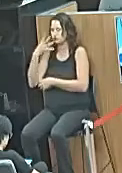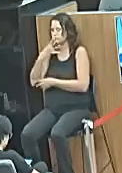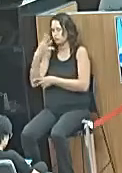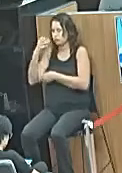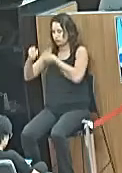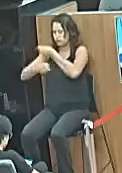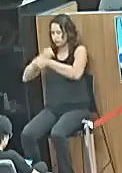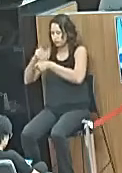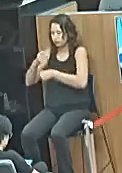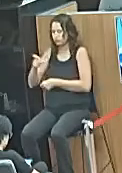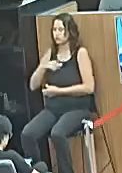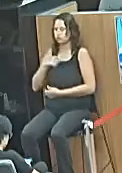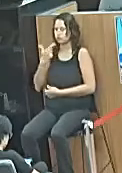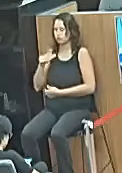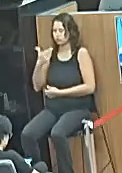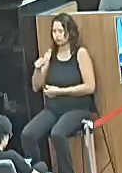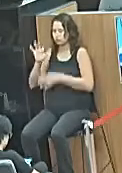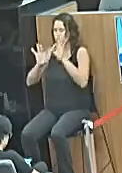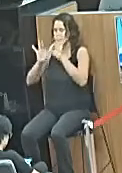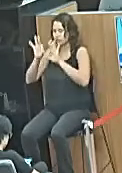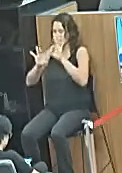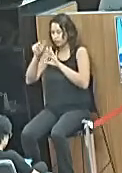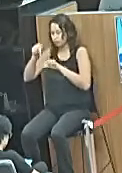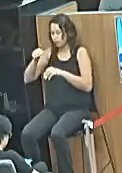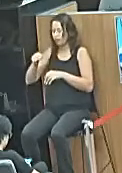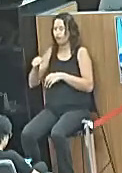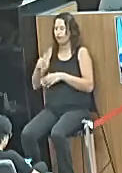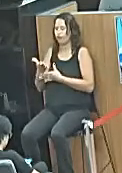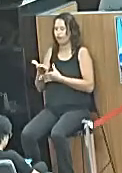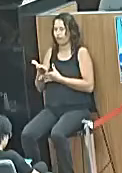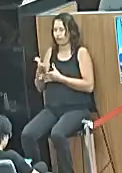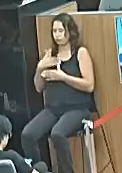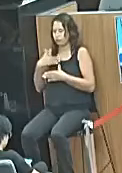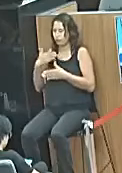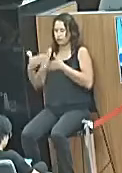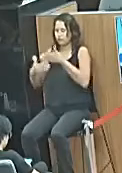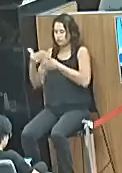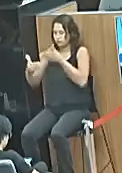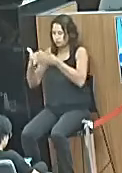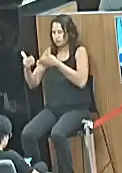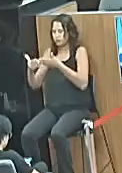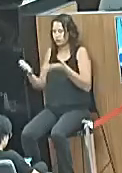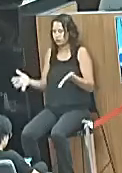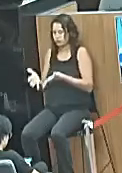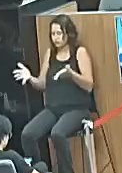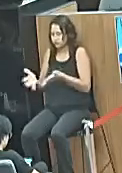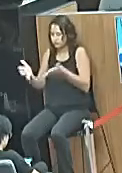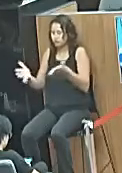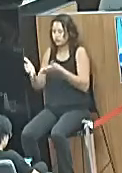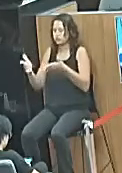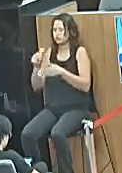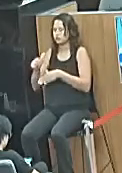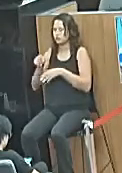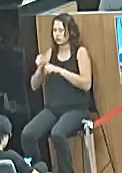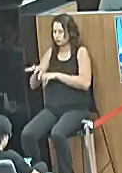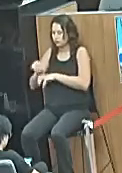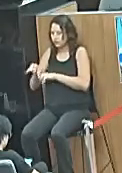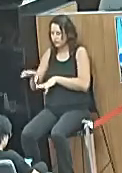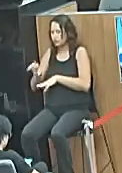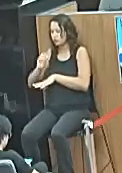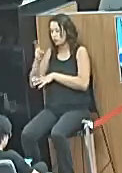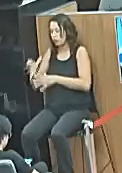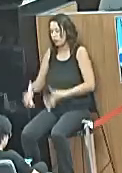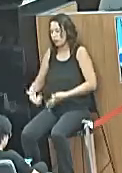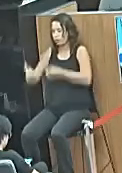seja não há no planejamento a previsão de investimentos para ampliação e universalização do ensino ou para a